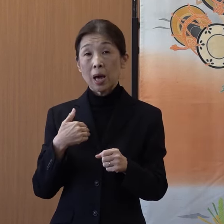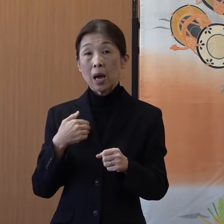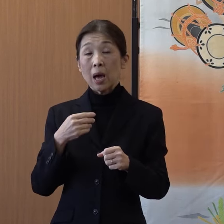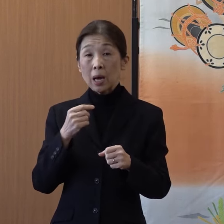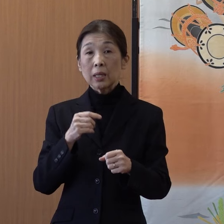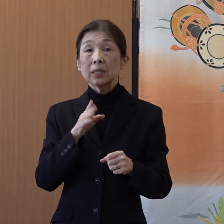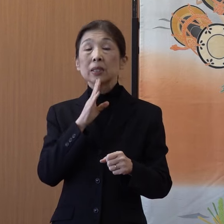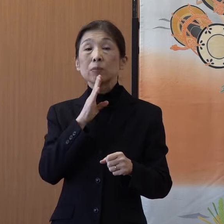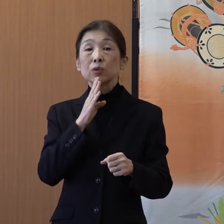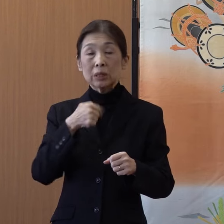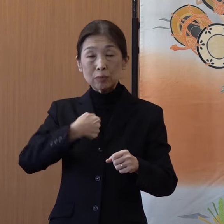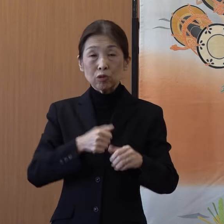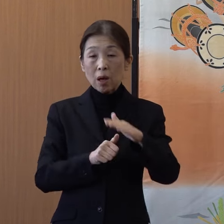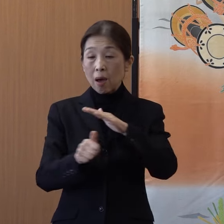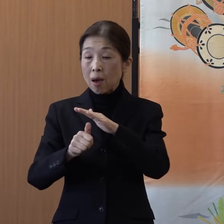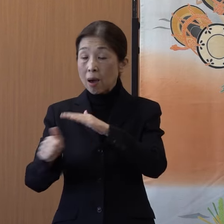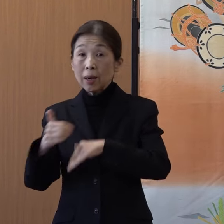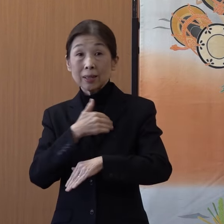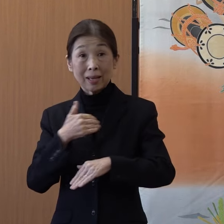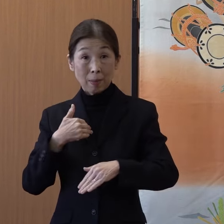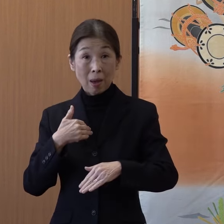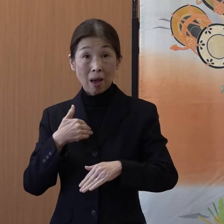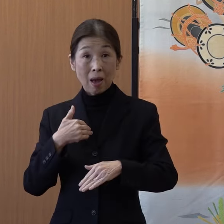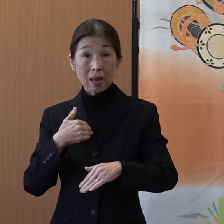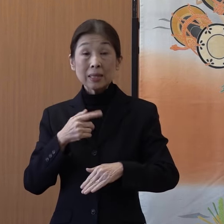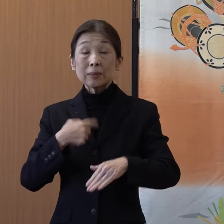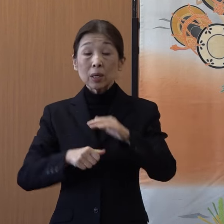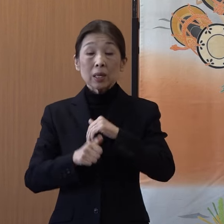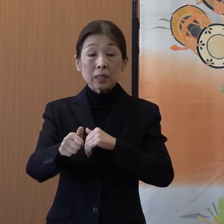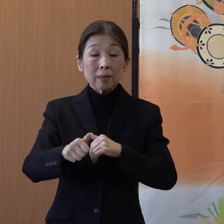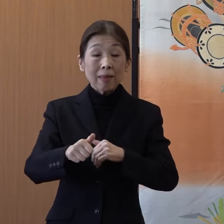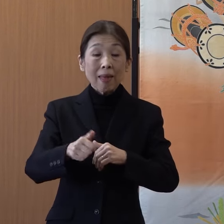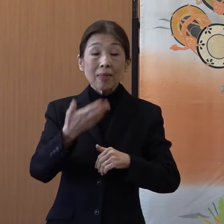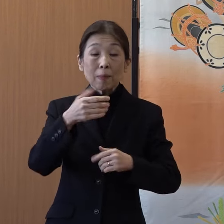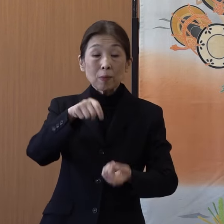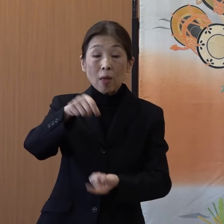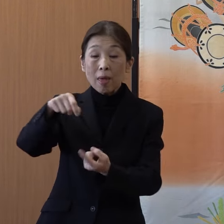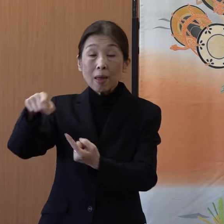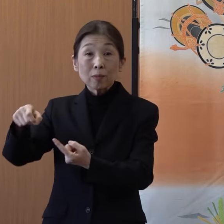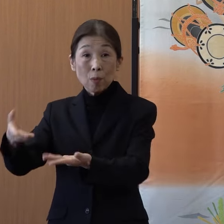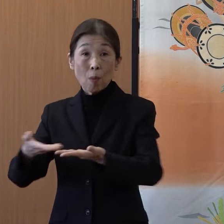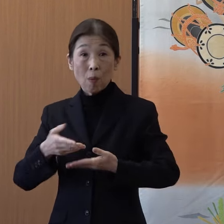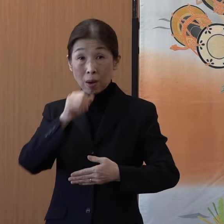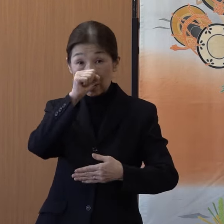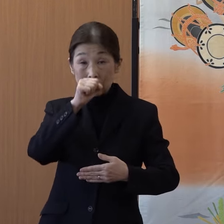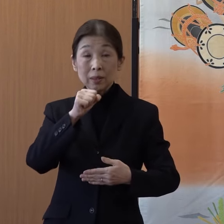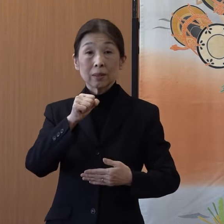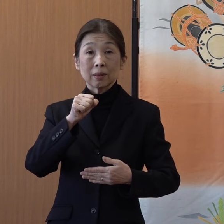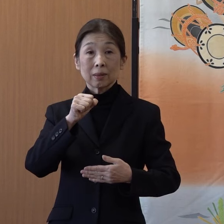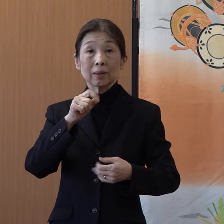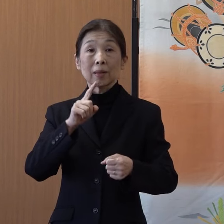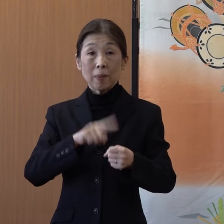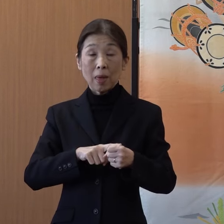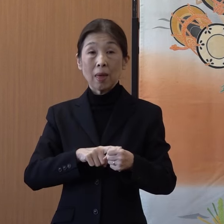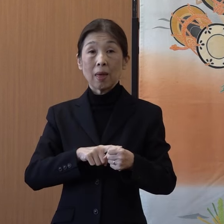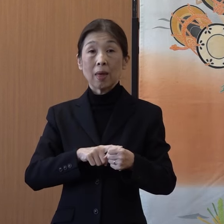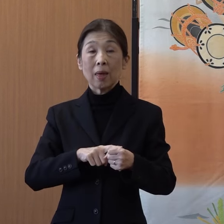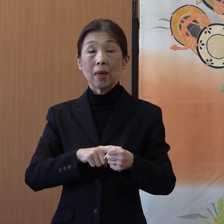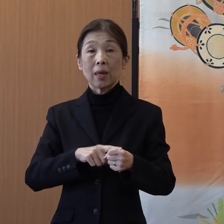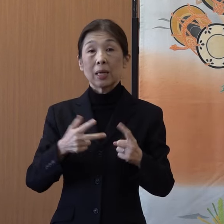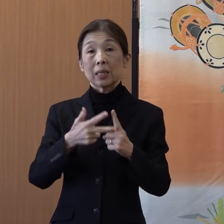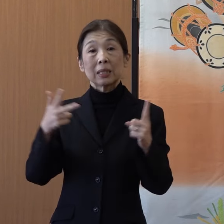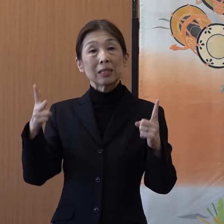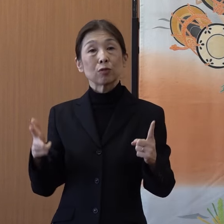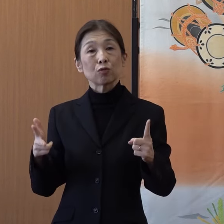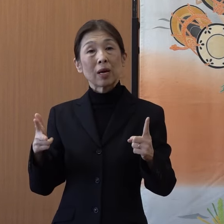ができるのであれば自分で食べるものも選んでもらいたい、そのように思いまして、週あたりだ